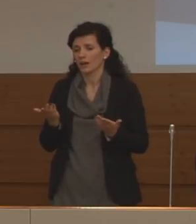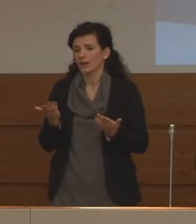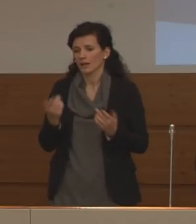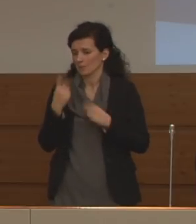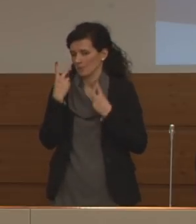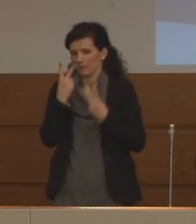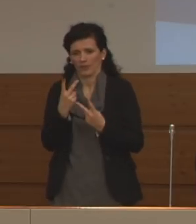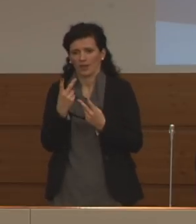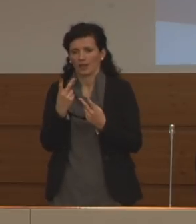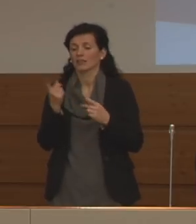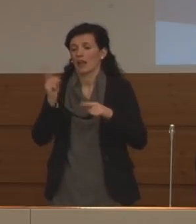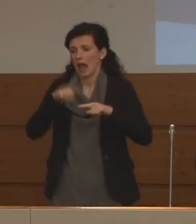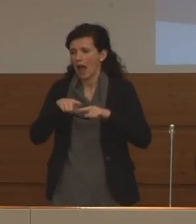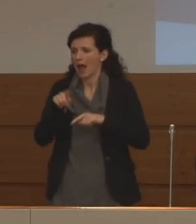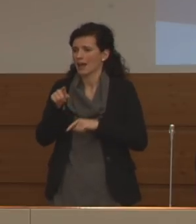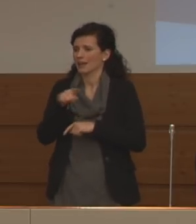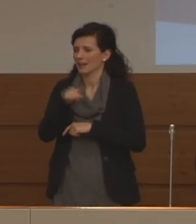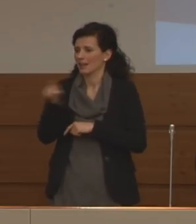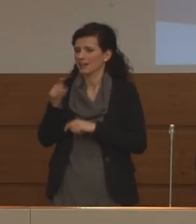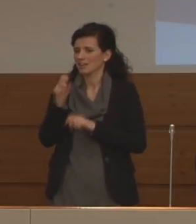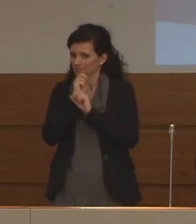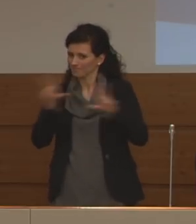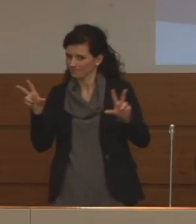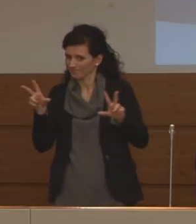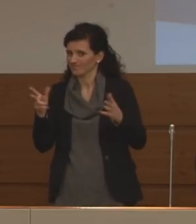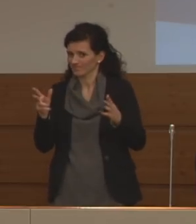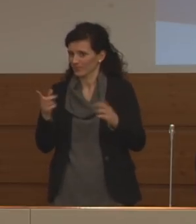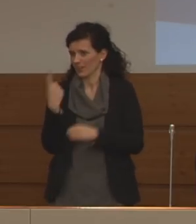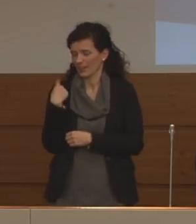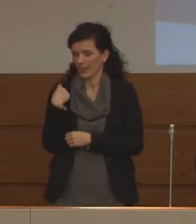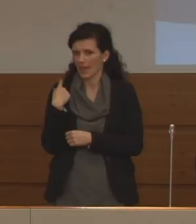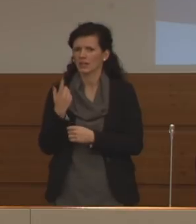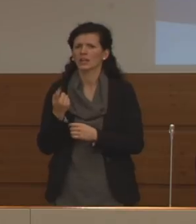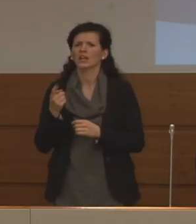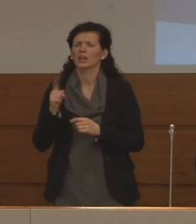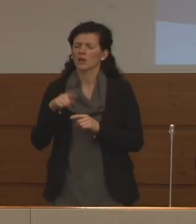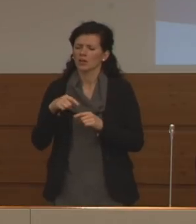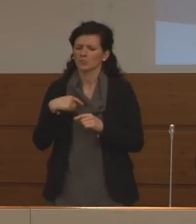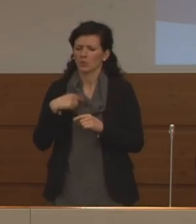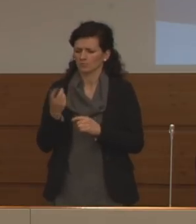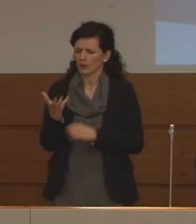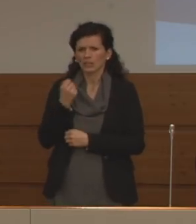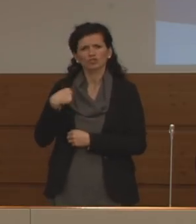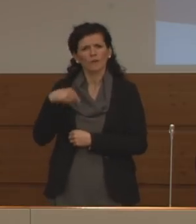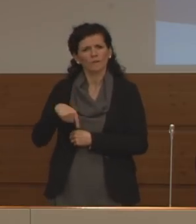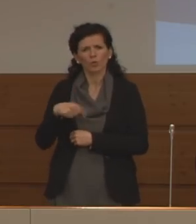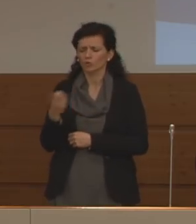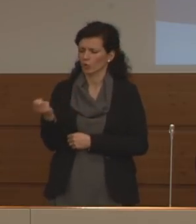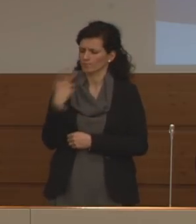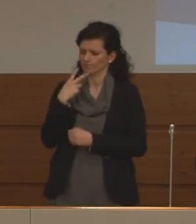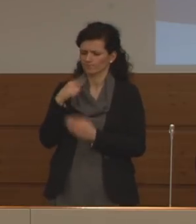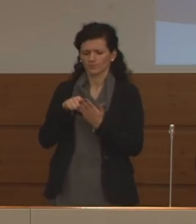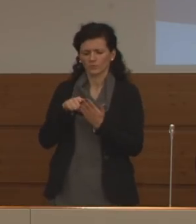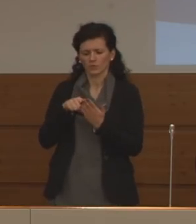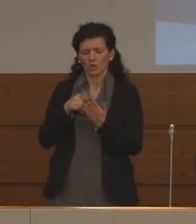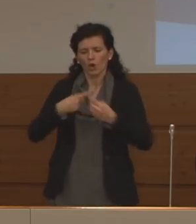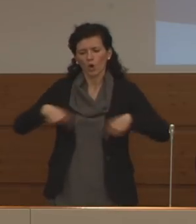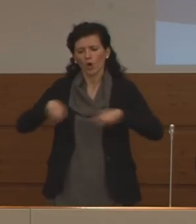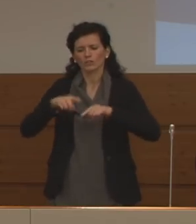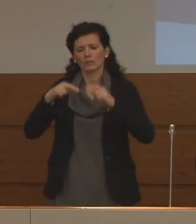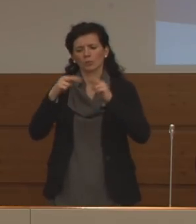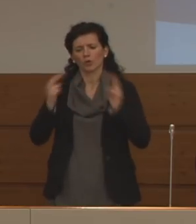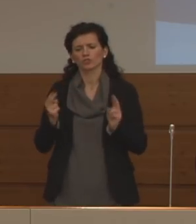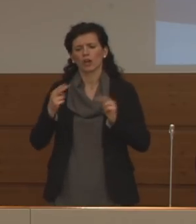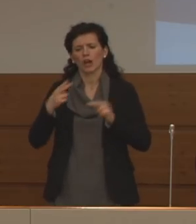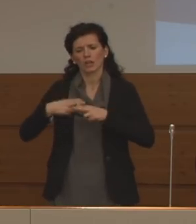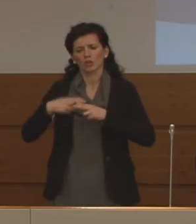visti i vostri commenti e poi mi arriva una segnalazione scusi se leggo ma per non sbagliare dall'ordine provinciale di roma dei medici